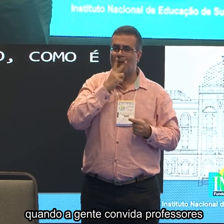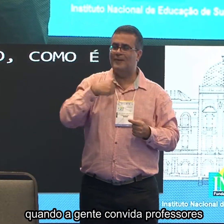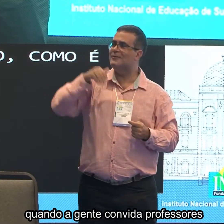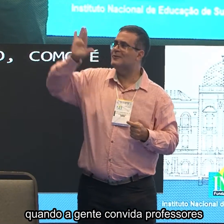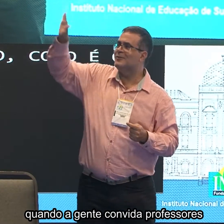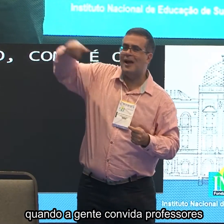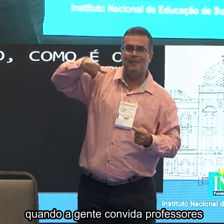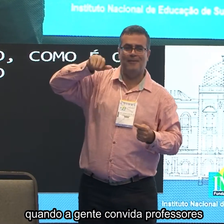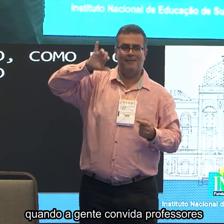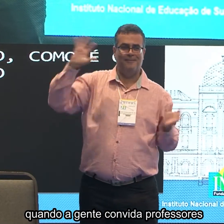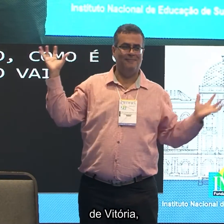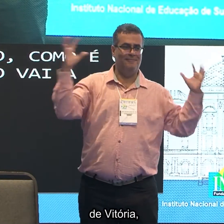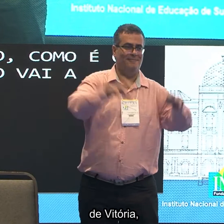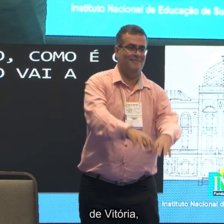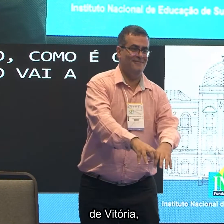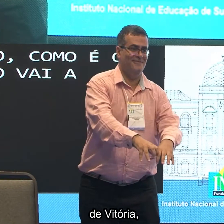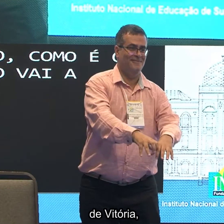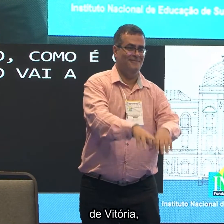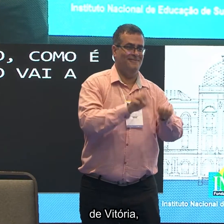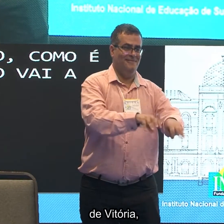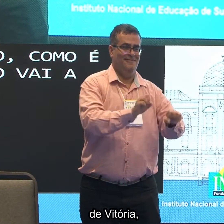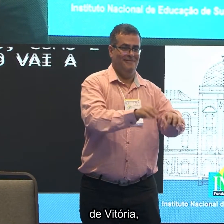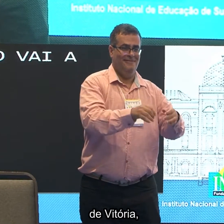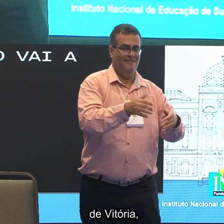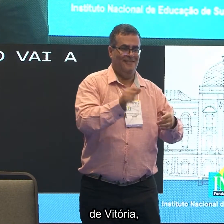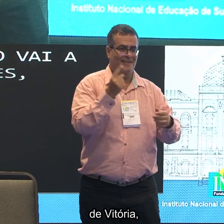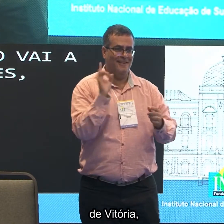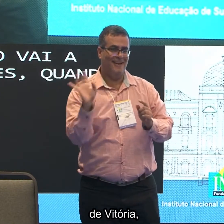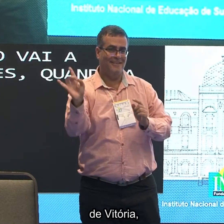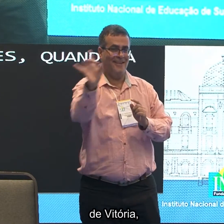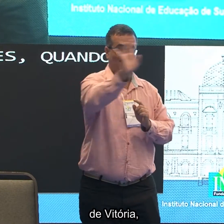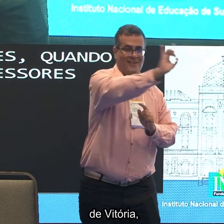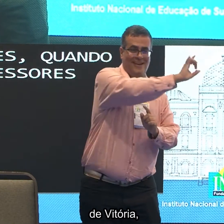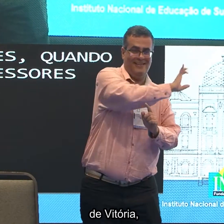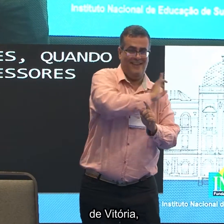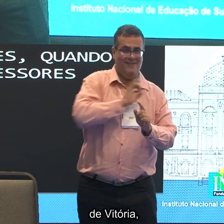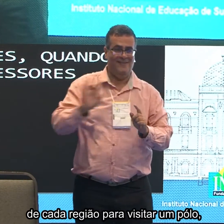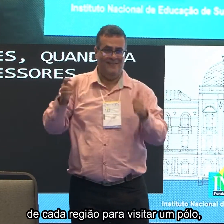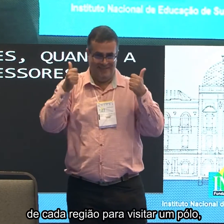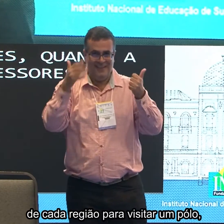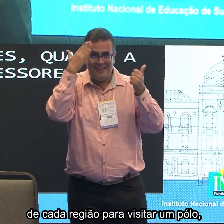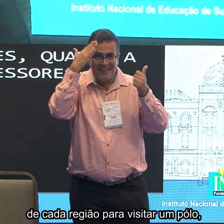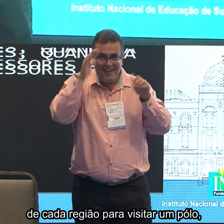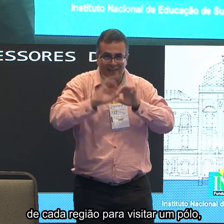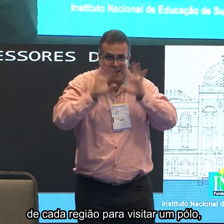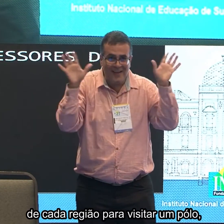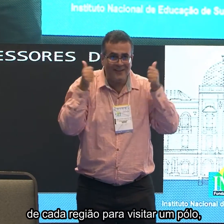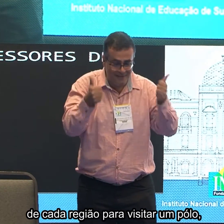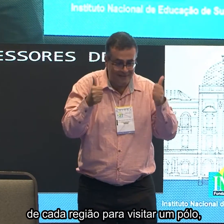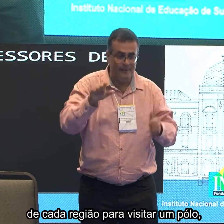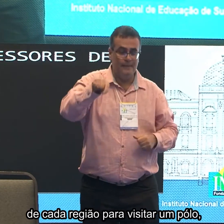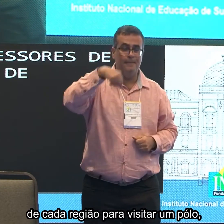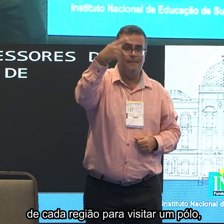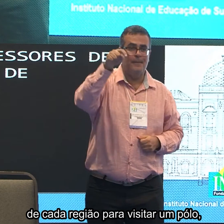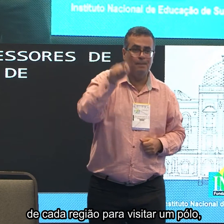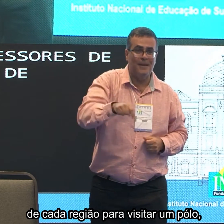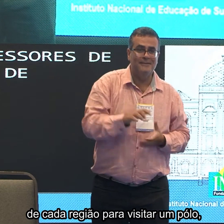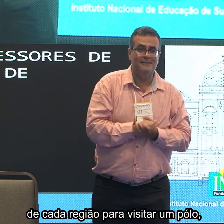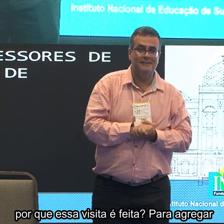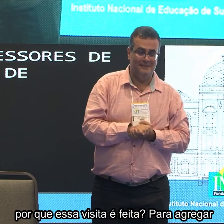convida professores de Vitória, do Rio, do Governador Valadares, de cada região a visitar um polo, por